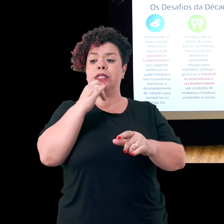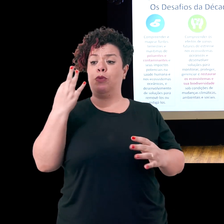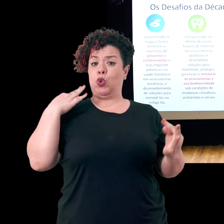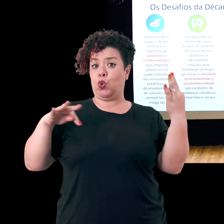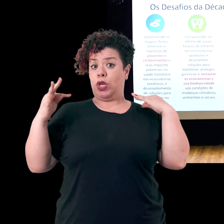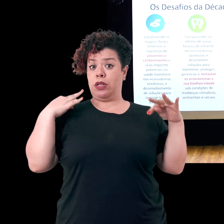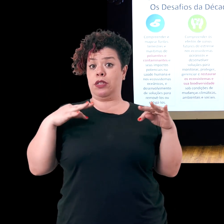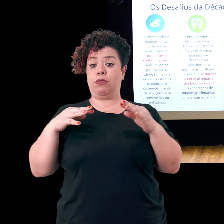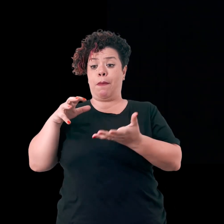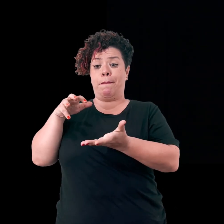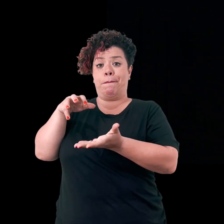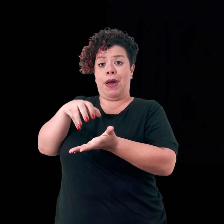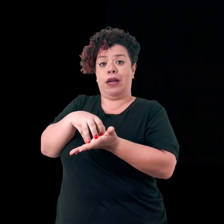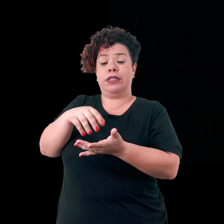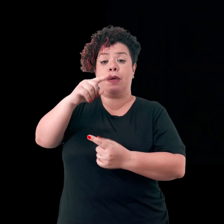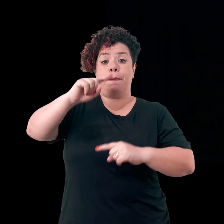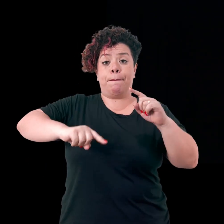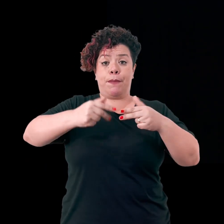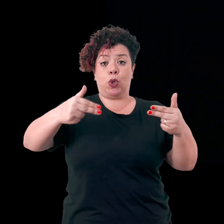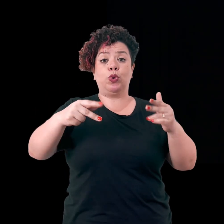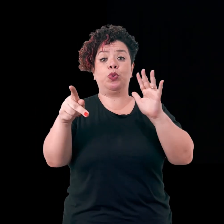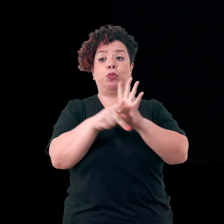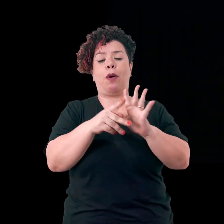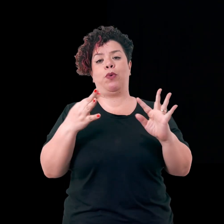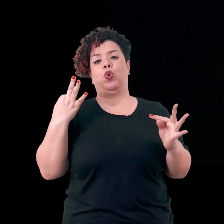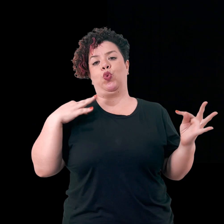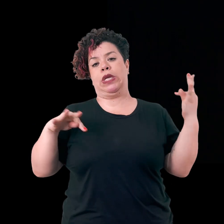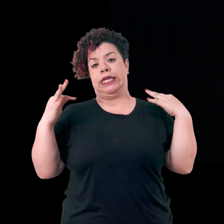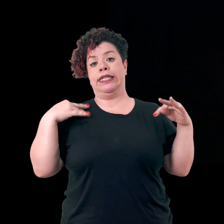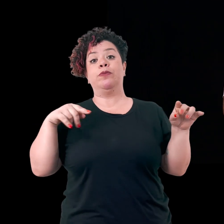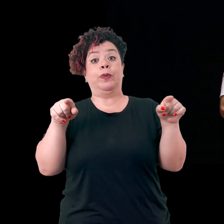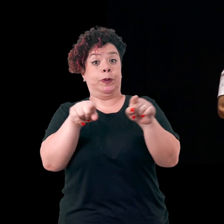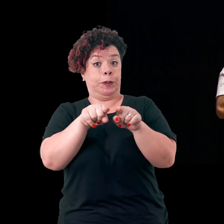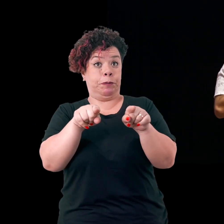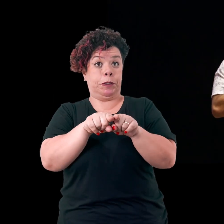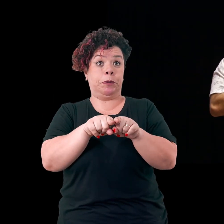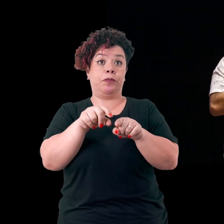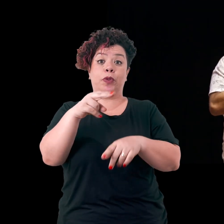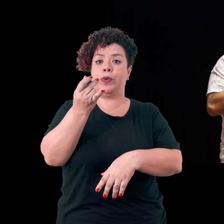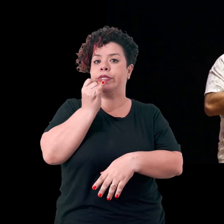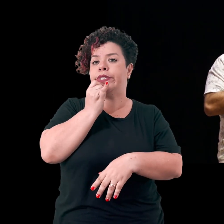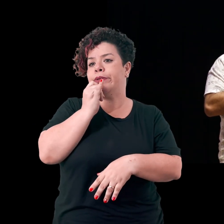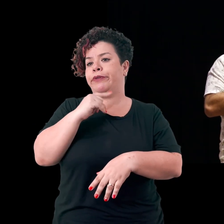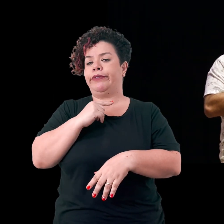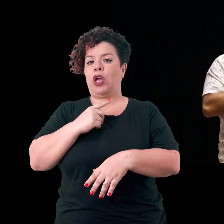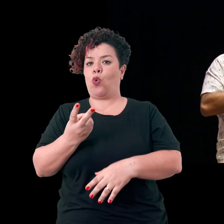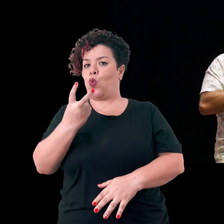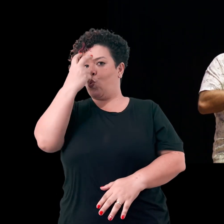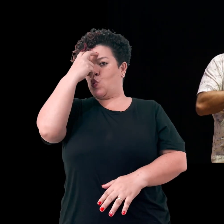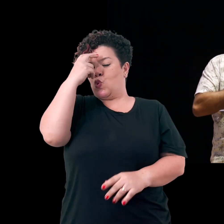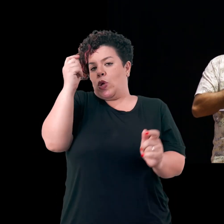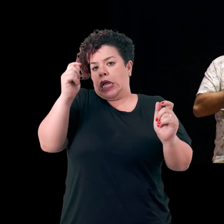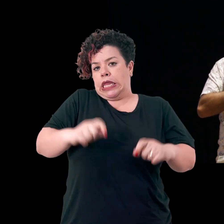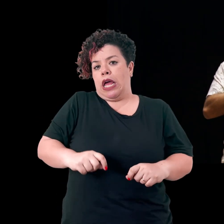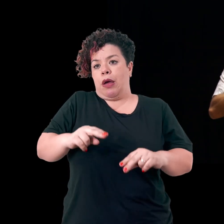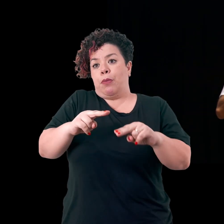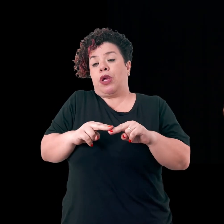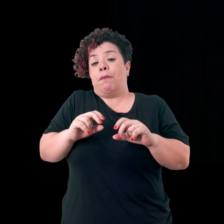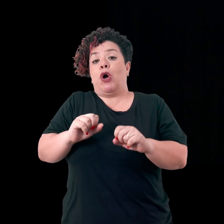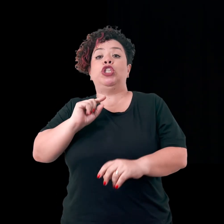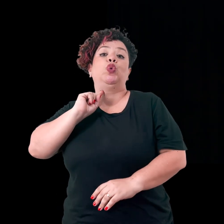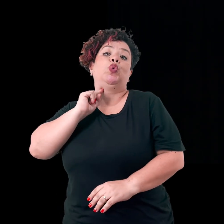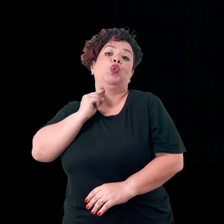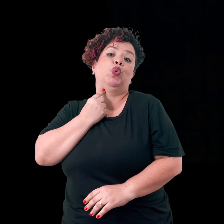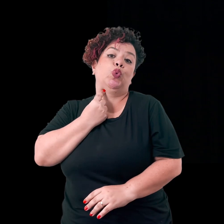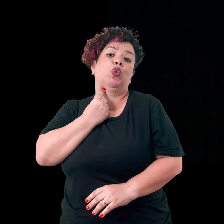comunitária, produtos derivados do turismo, ou da cultura, né, que podem estar contaminando